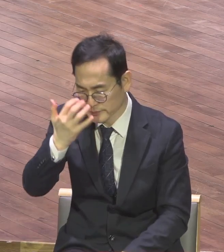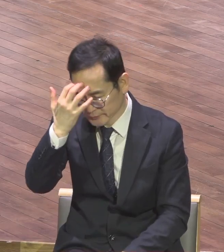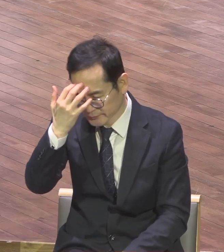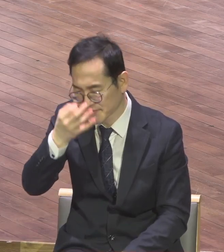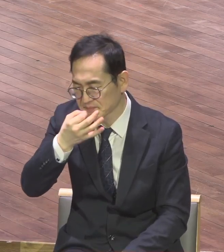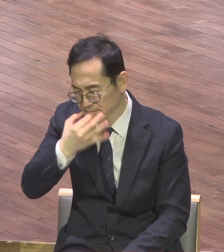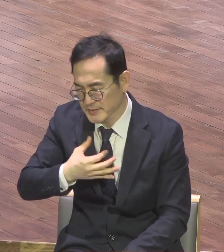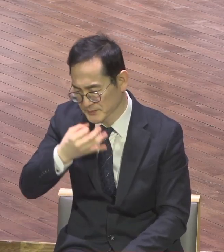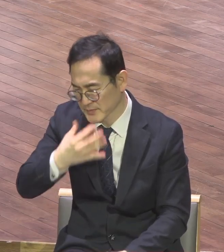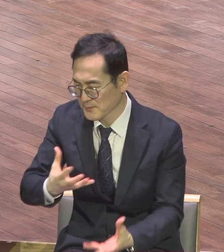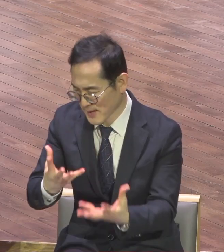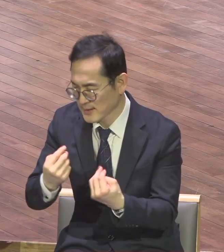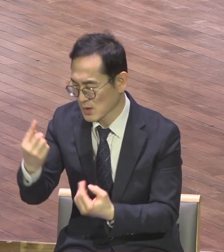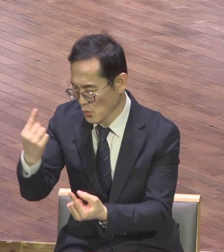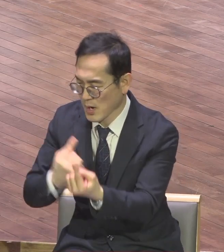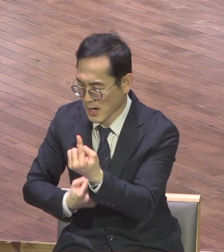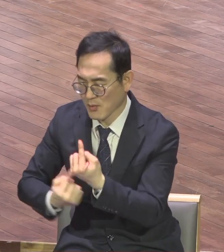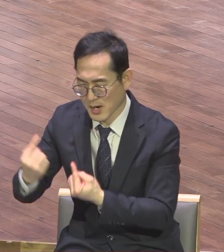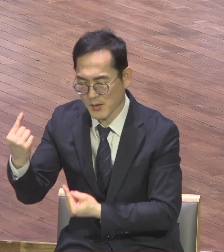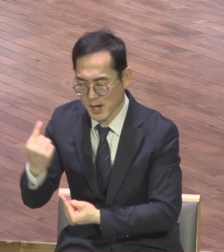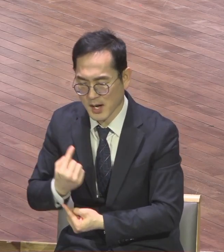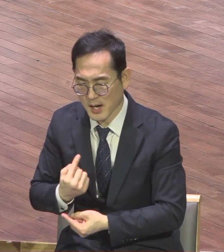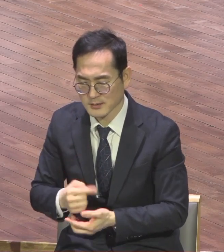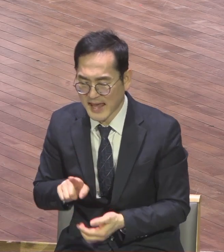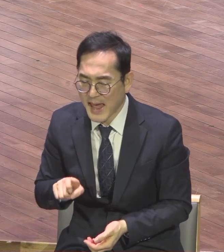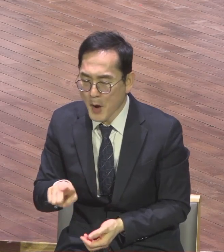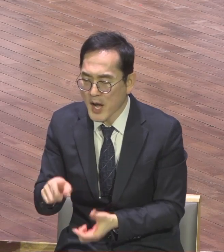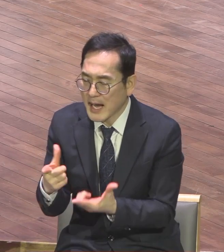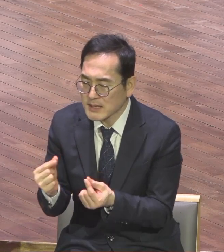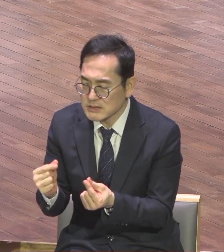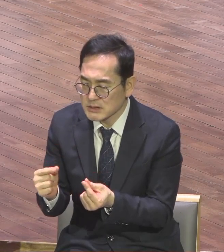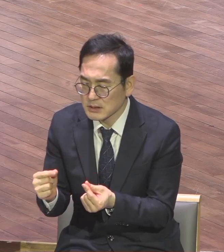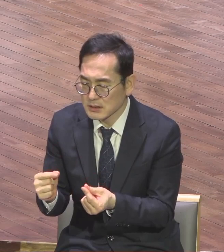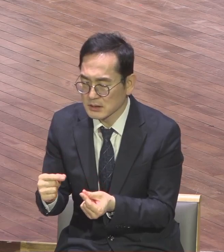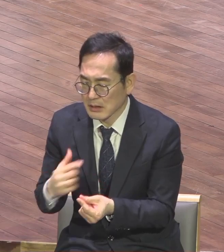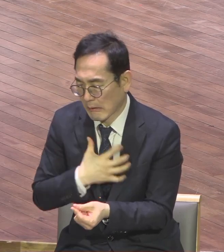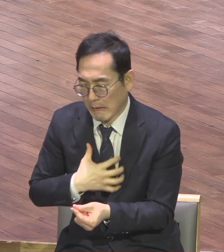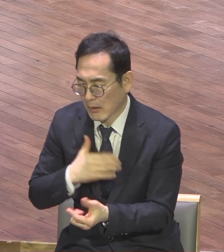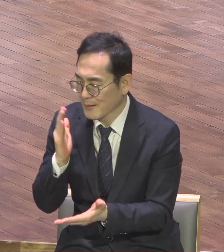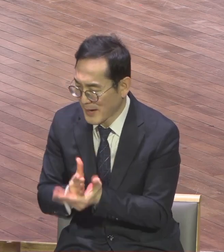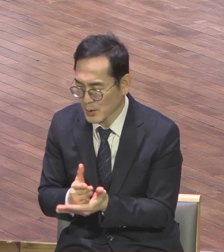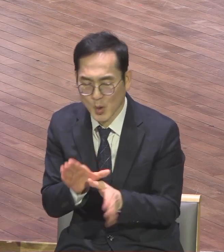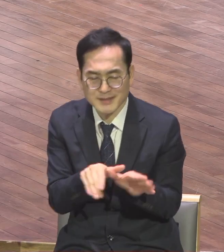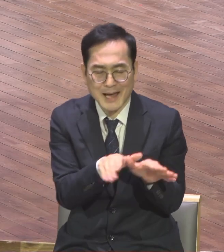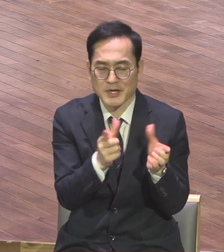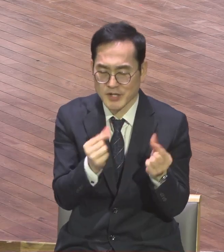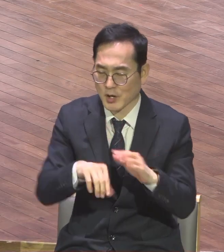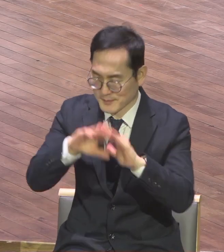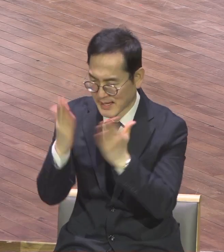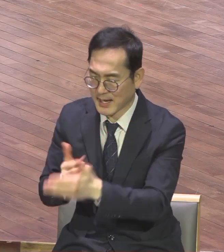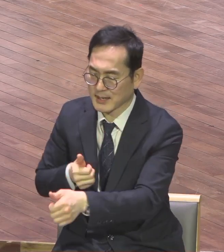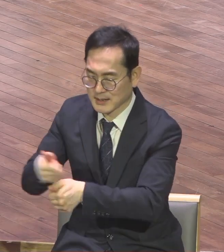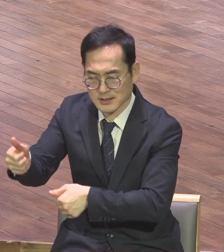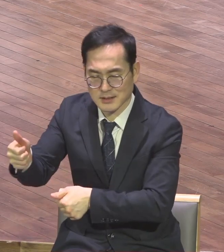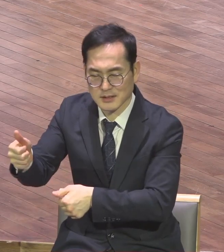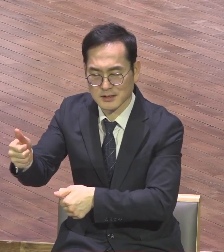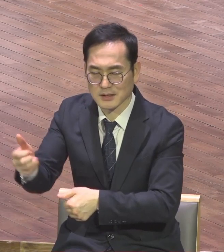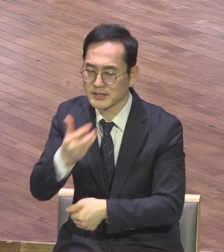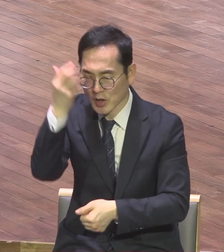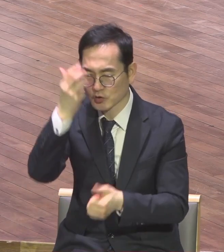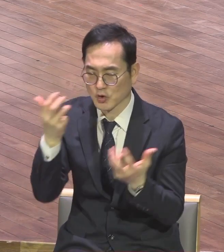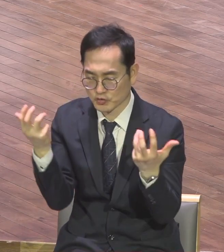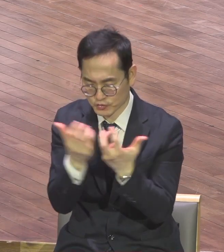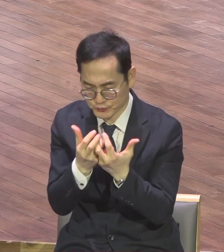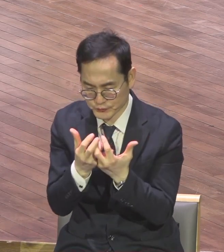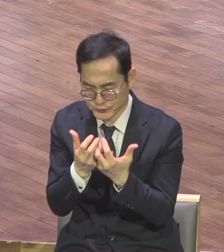슬픈 일들이 많이 있다지라도 에블레의 정신이 아니라 나비 정신으로 모든 것을 다 이겨나가는 성령